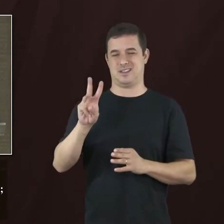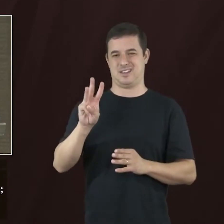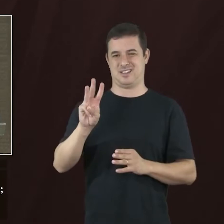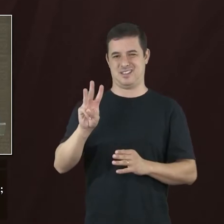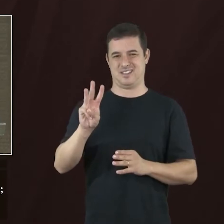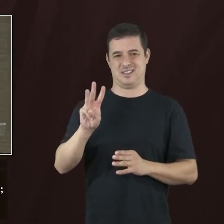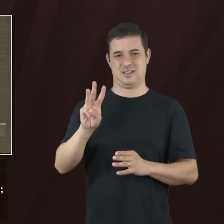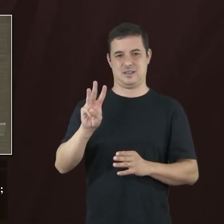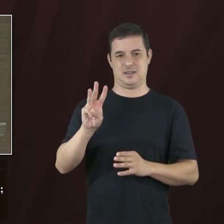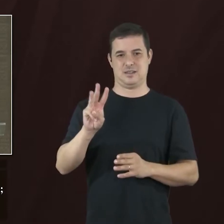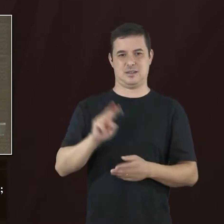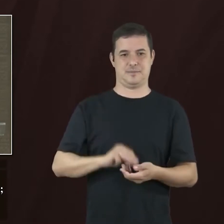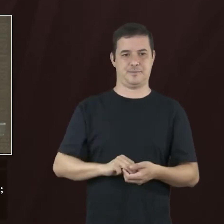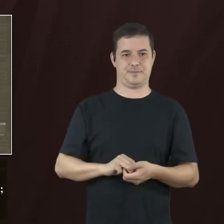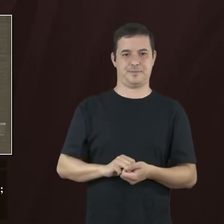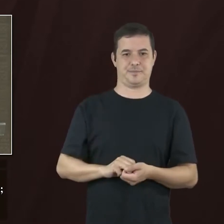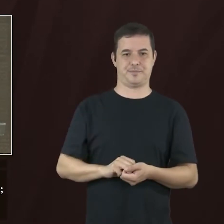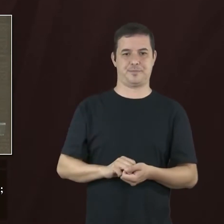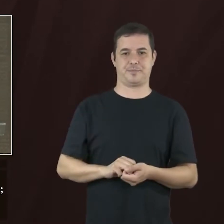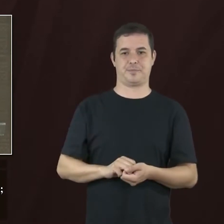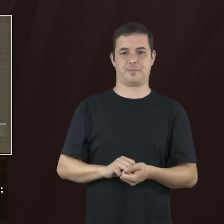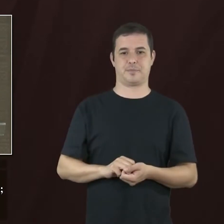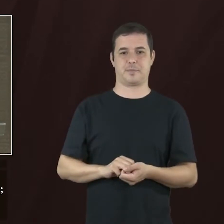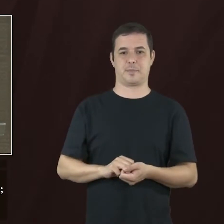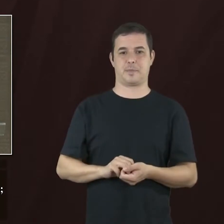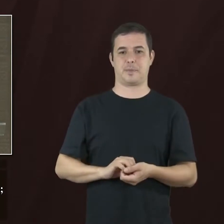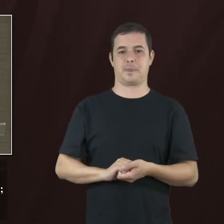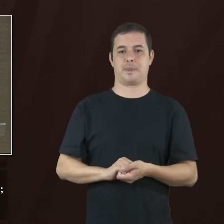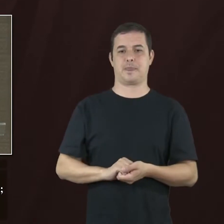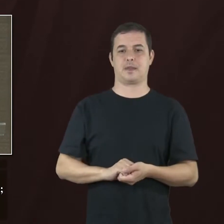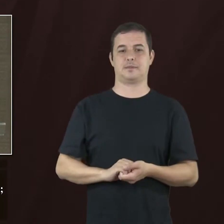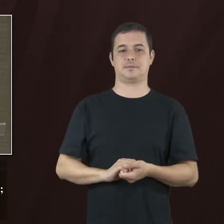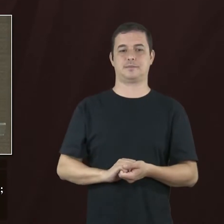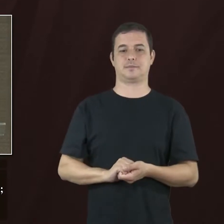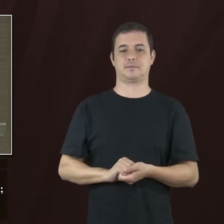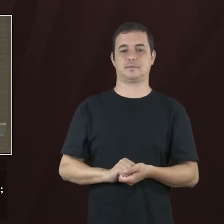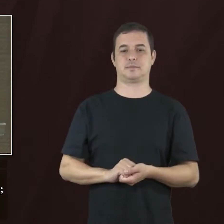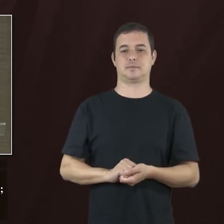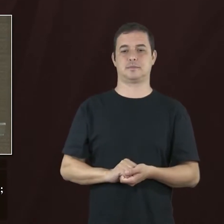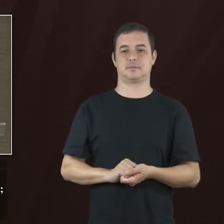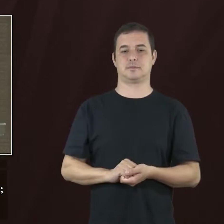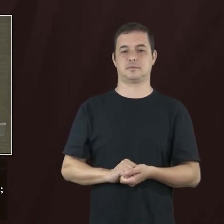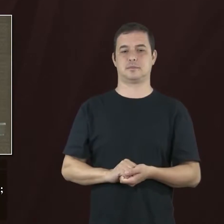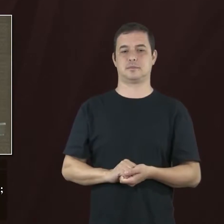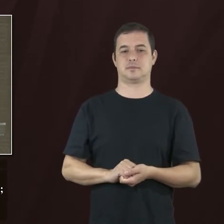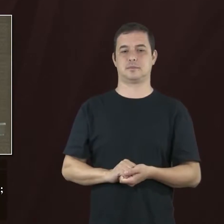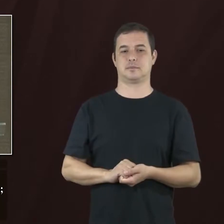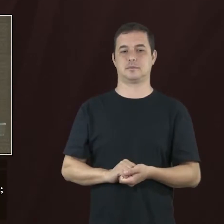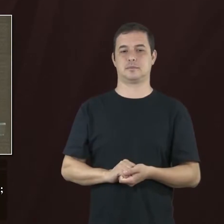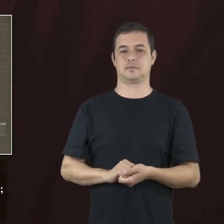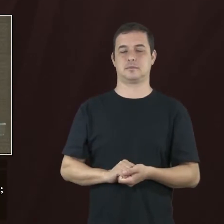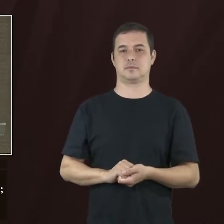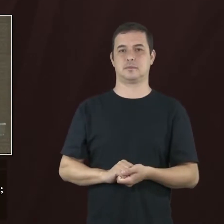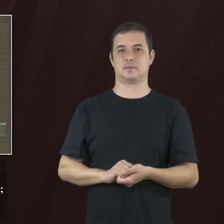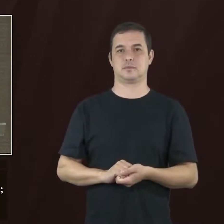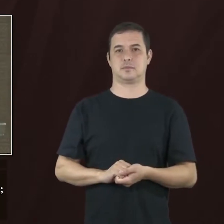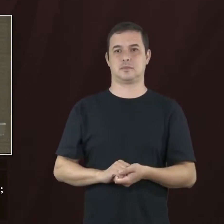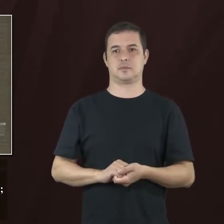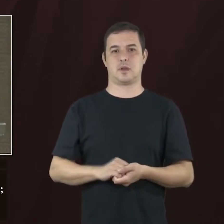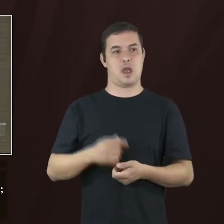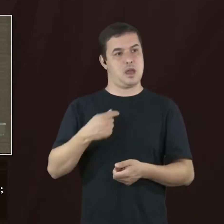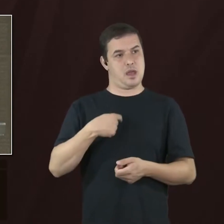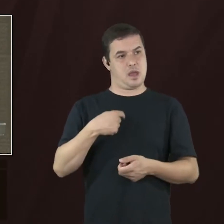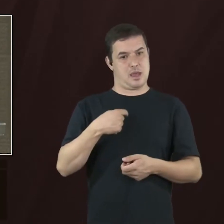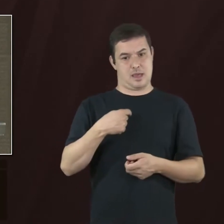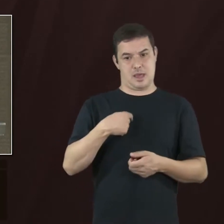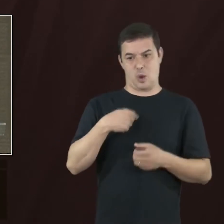ter sido louvado por vós, porquanto em nada fui inferior a esses tais apóstolos, ainda que nada sou.